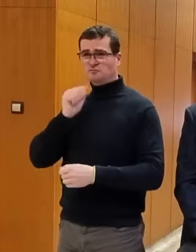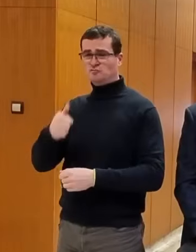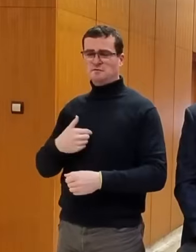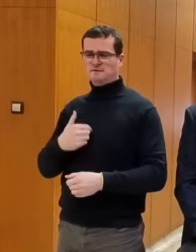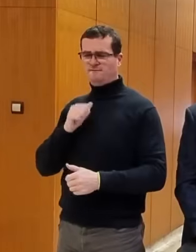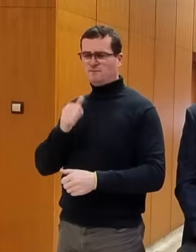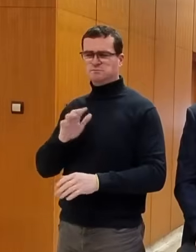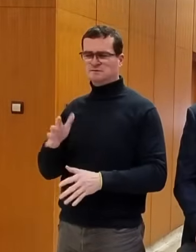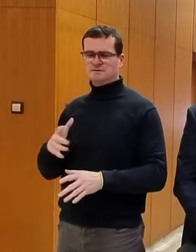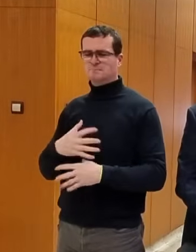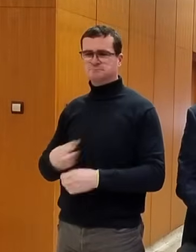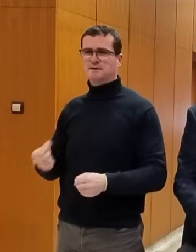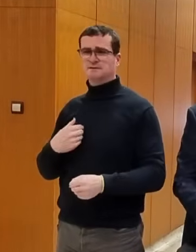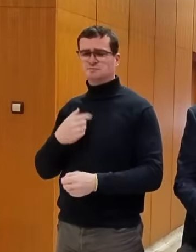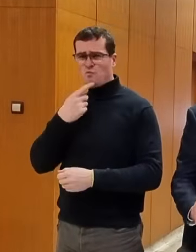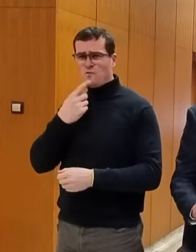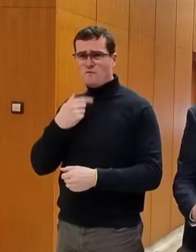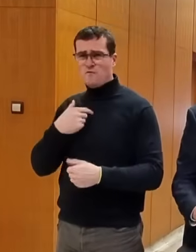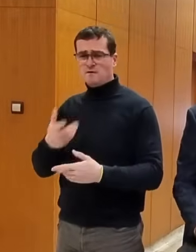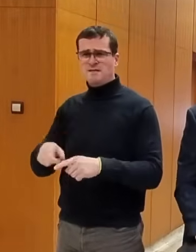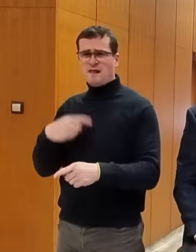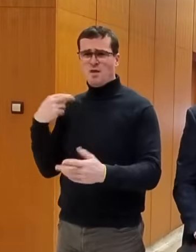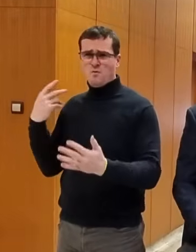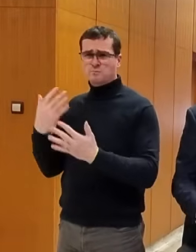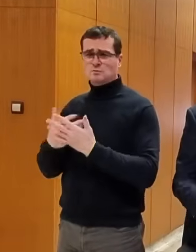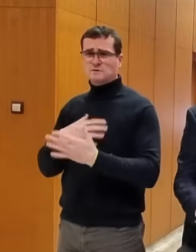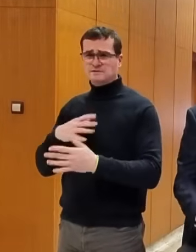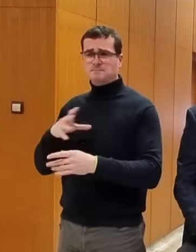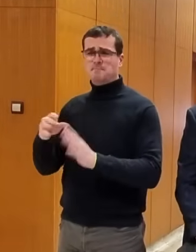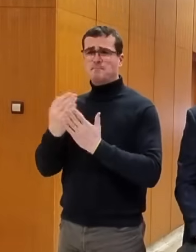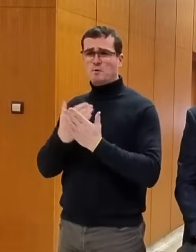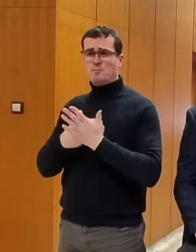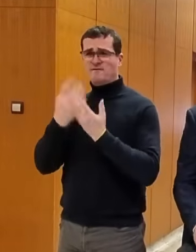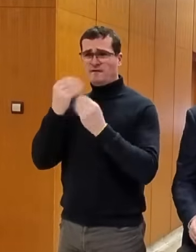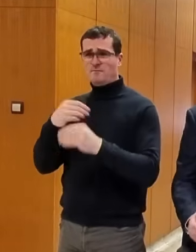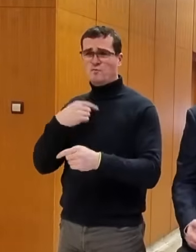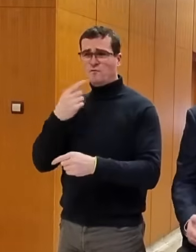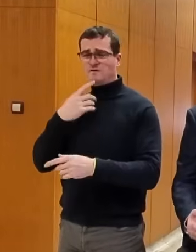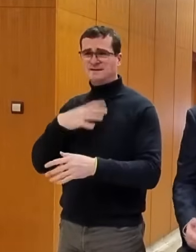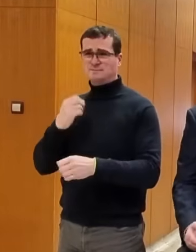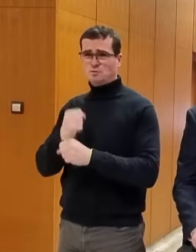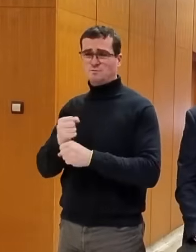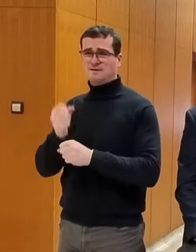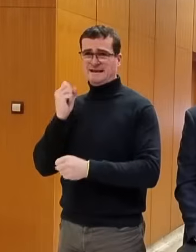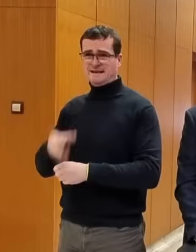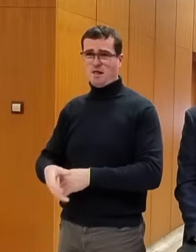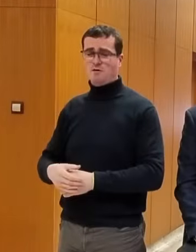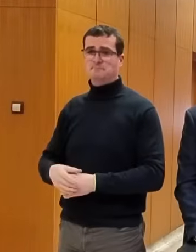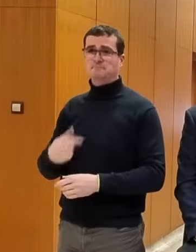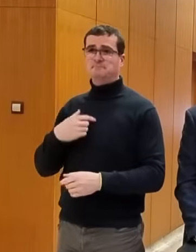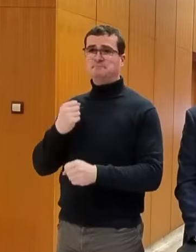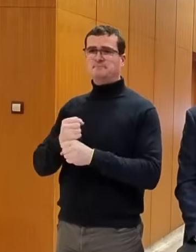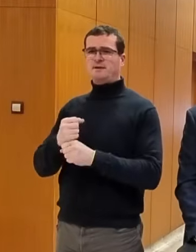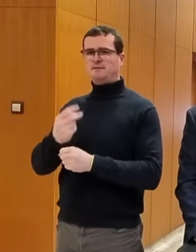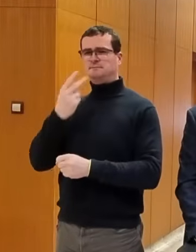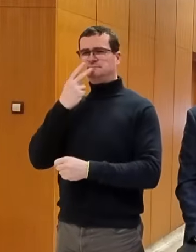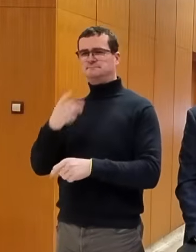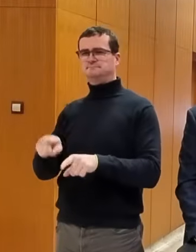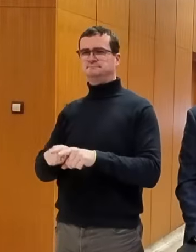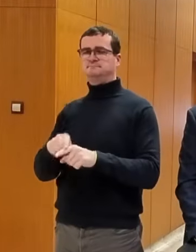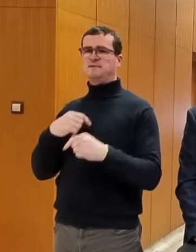Určite nie. Určite nie. My sme to hovorili dlhodobo, že to chceme aj v programovom vyhlásení sme hovorili, že to chceme spraviť rýchlo.